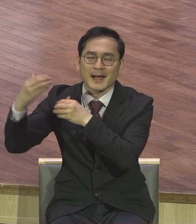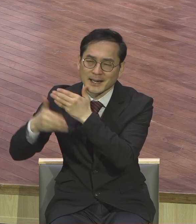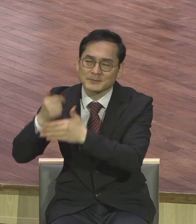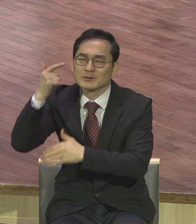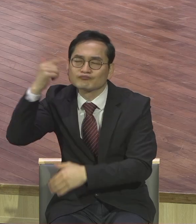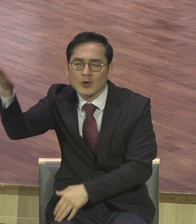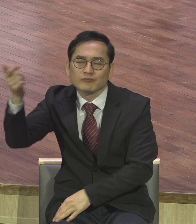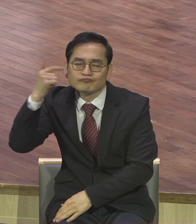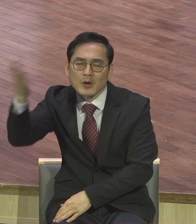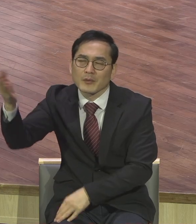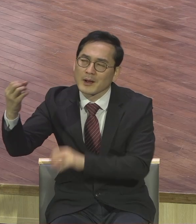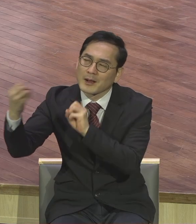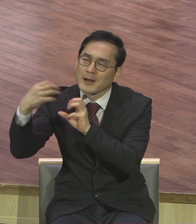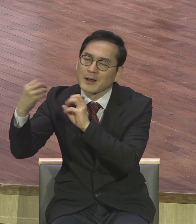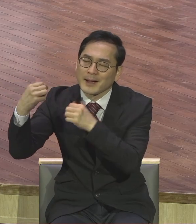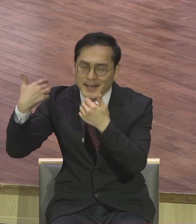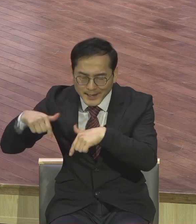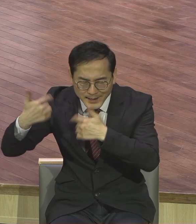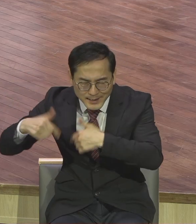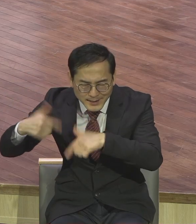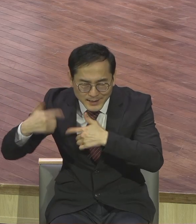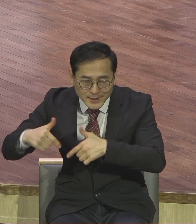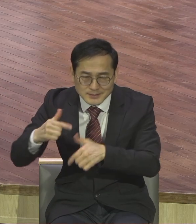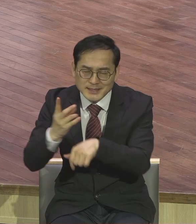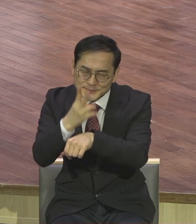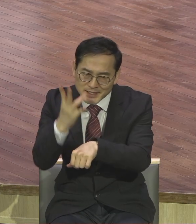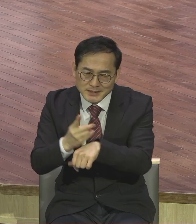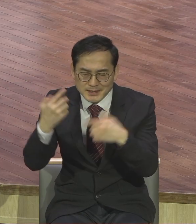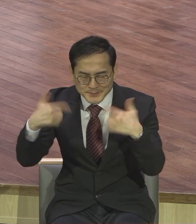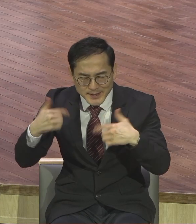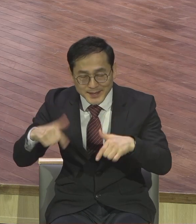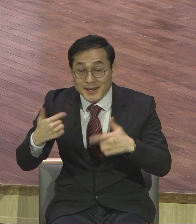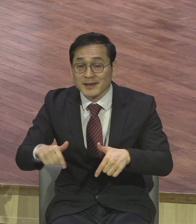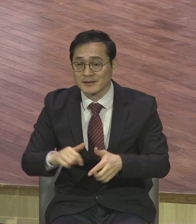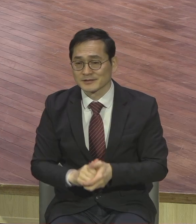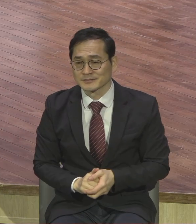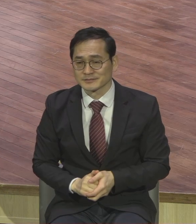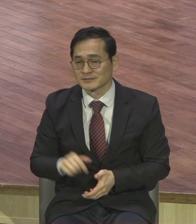물어보고 하나님과 늘 소통하고 24